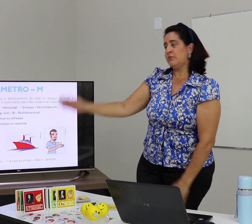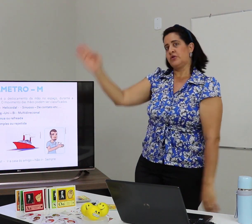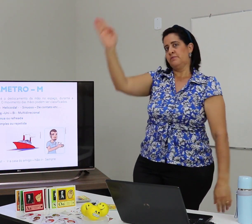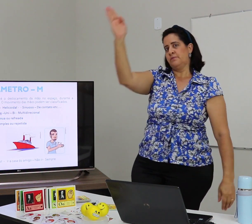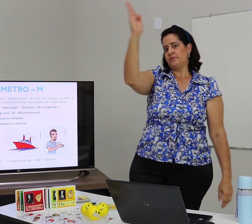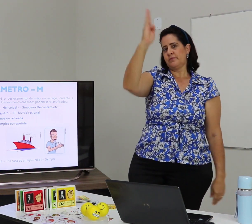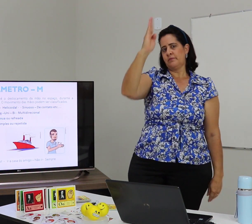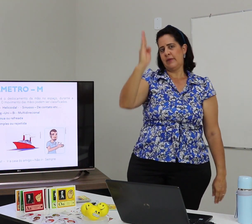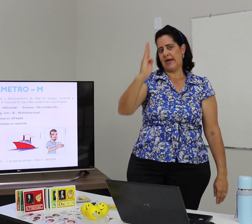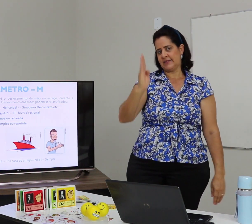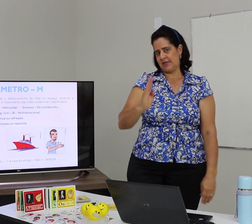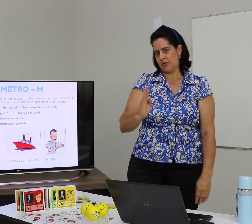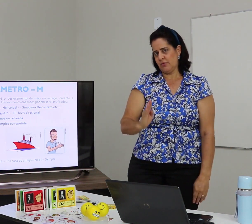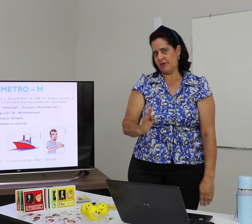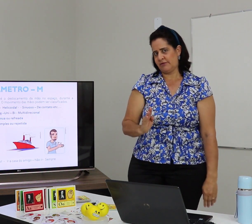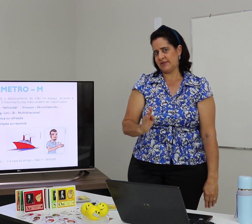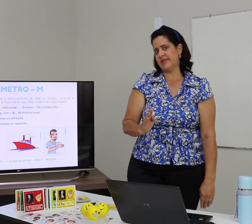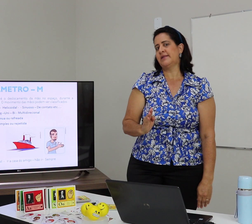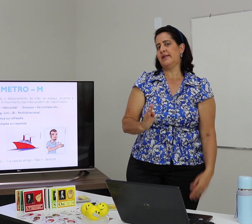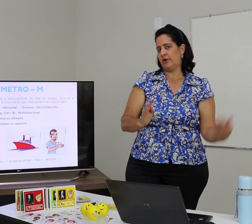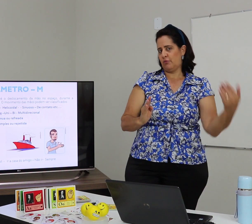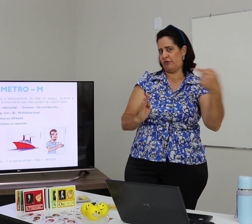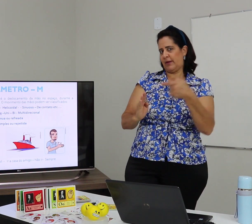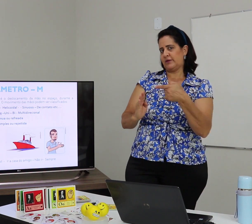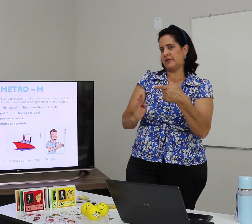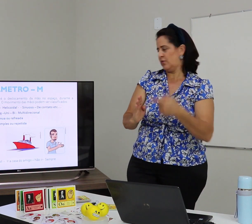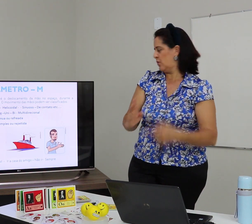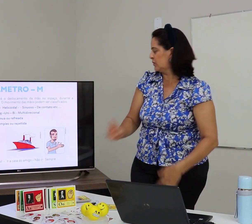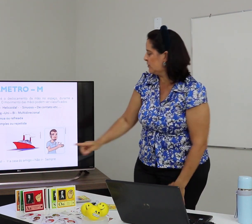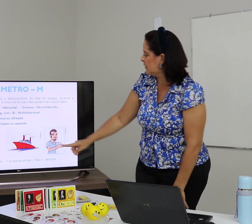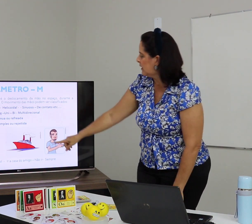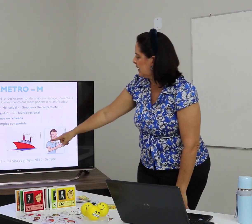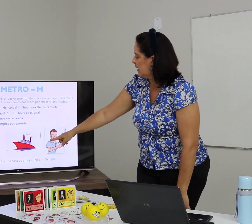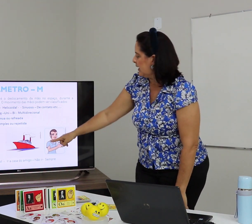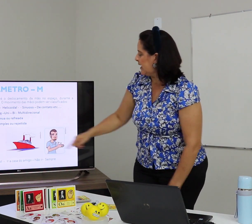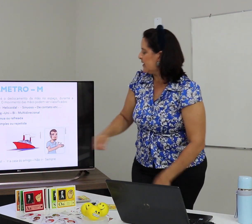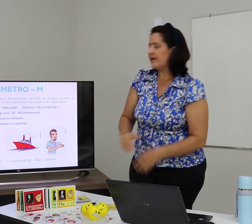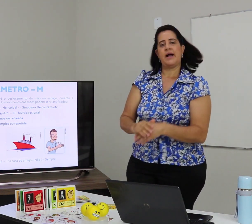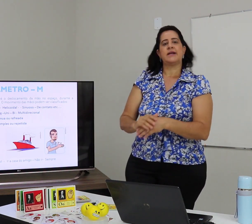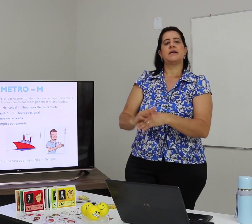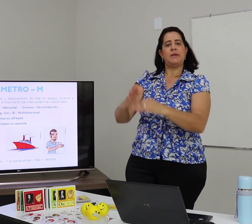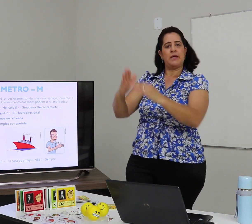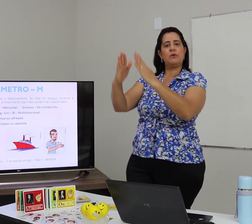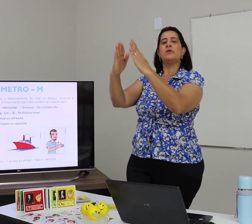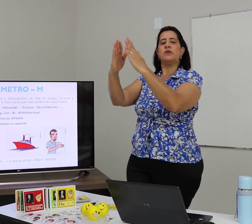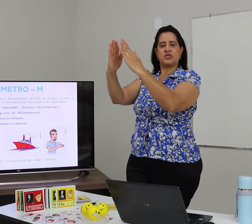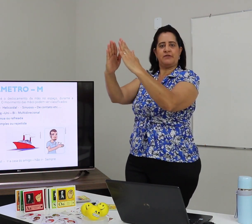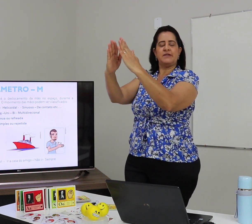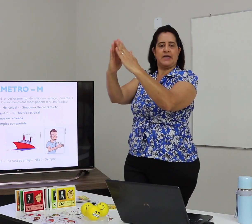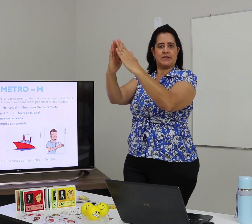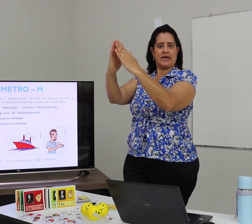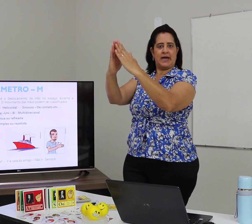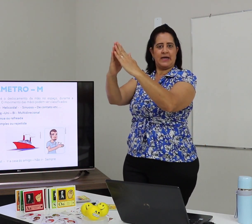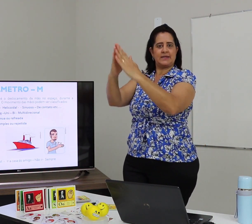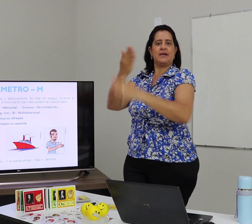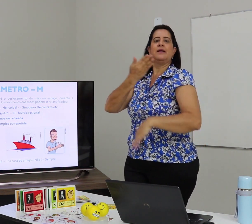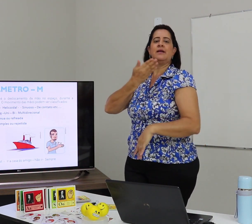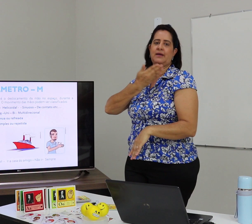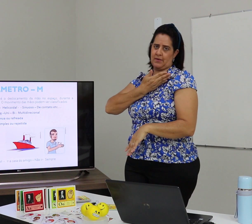vimos. Brasil, para vocês entenderem o movimento sinuoso. E casa amigo, nós já fizemos a casa, que é uma